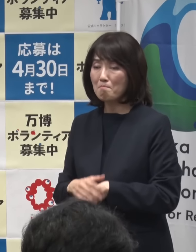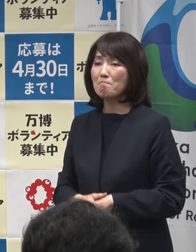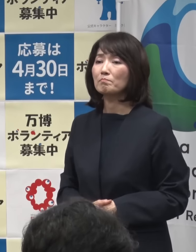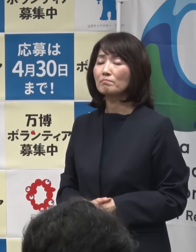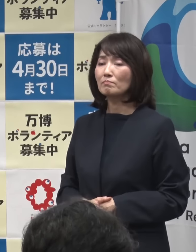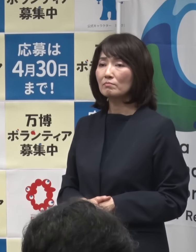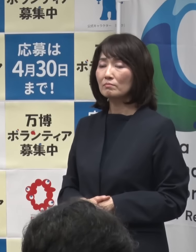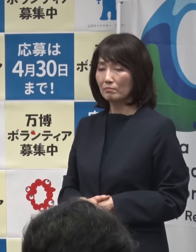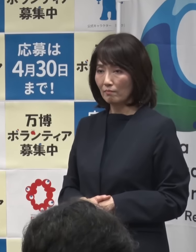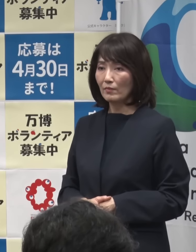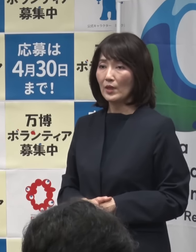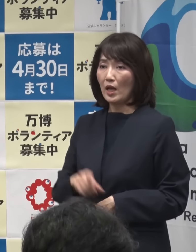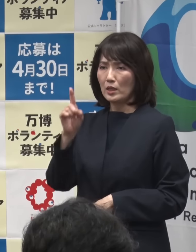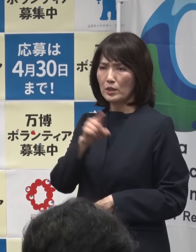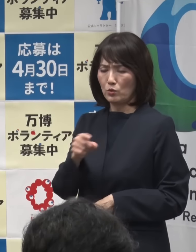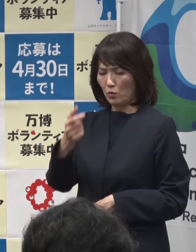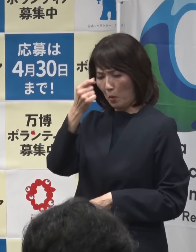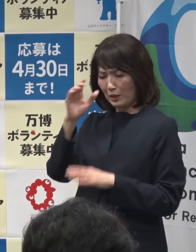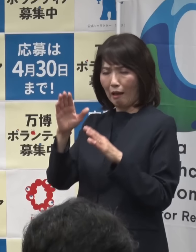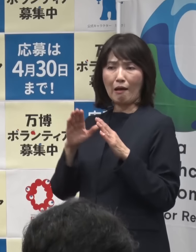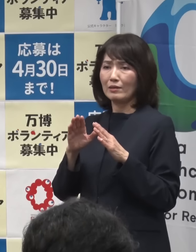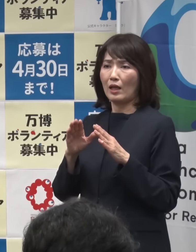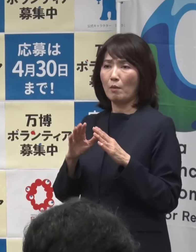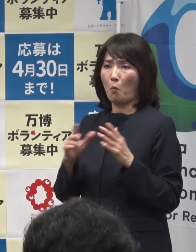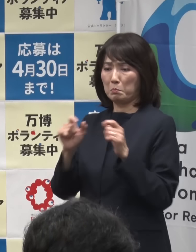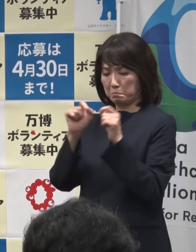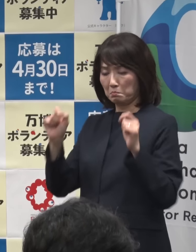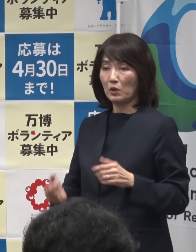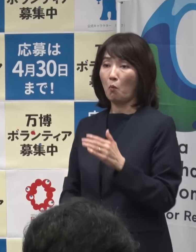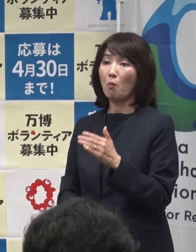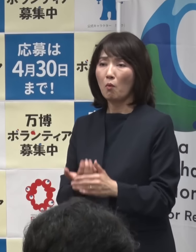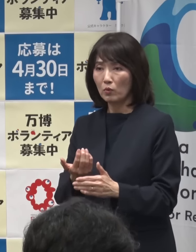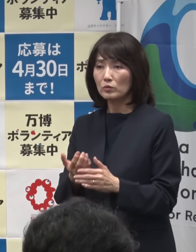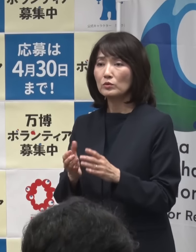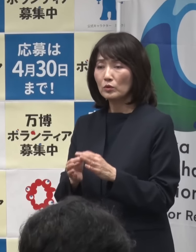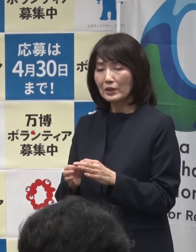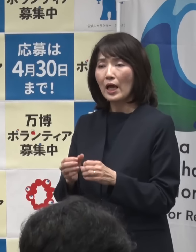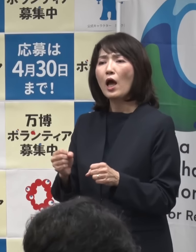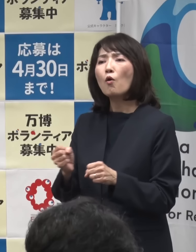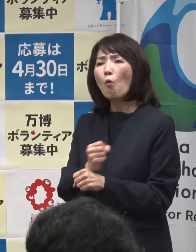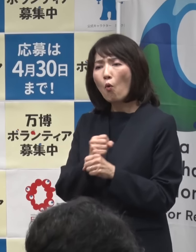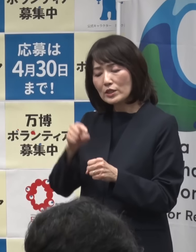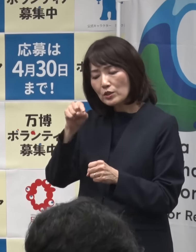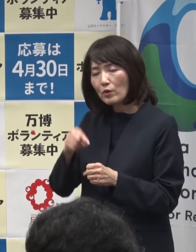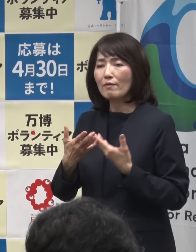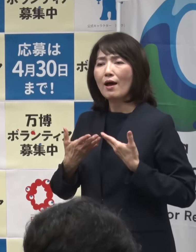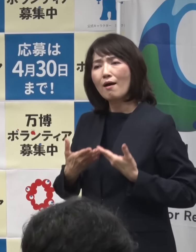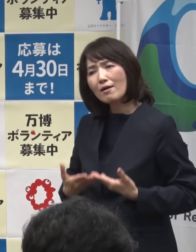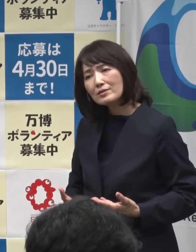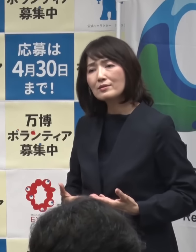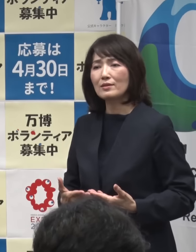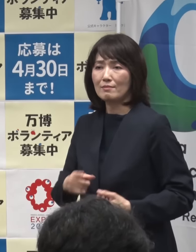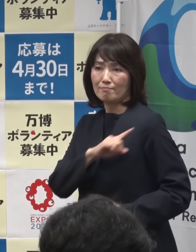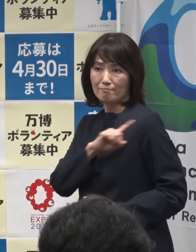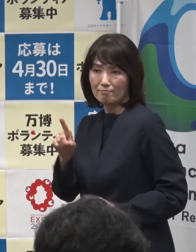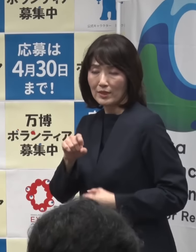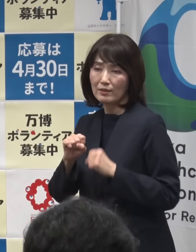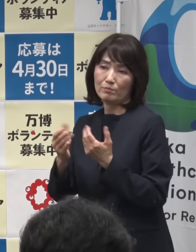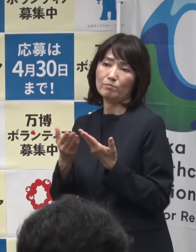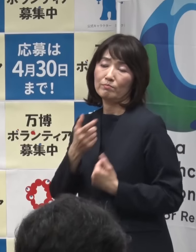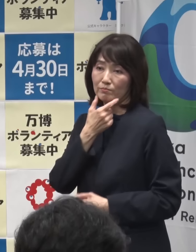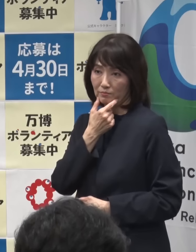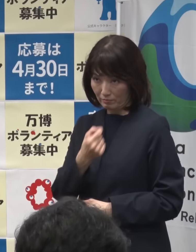やっぱり人的被害が出るとこれ大きな問題だし、やっぱり工事っていうのはやっぱり安全にやってもらいたい、安全第一にやってもらいたいというの